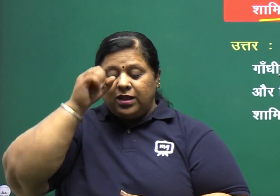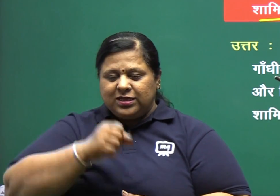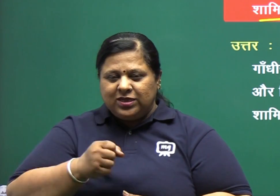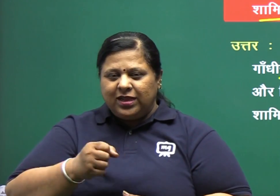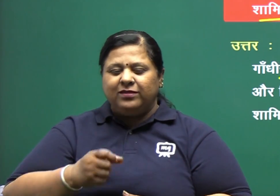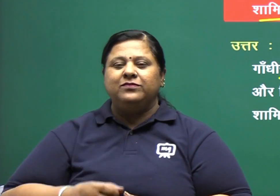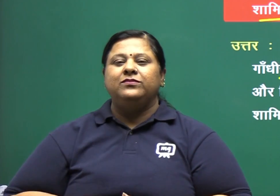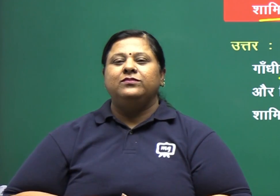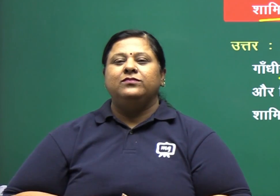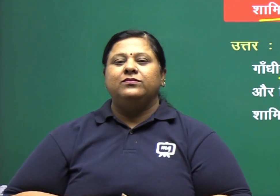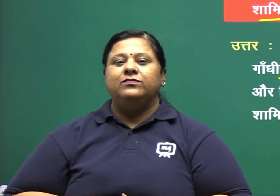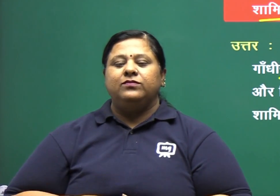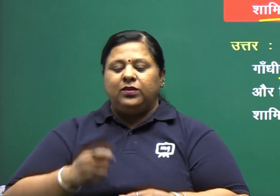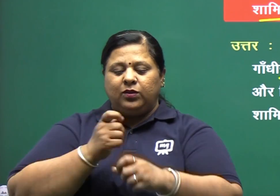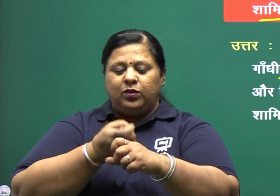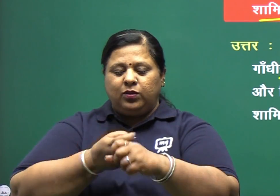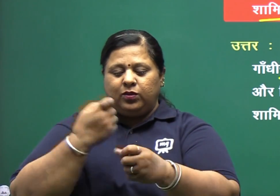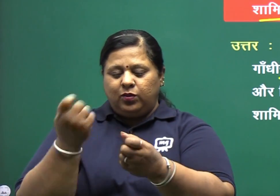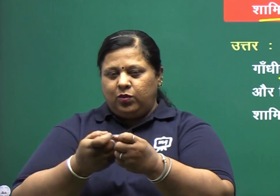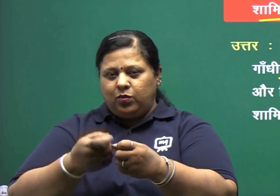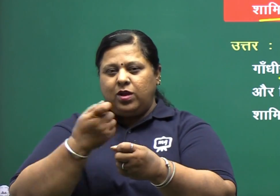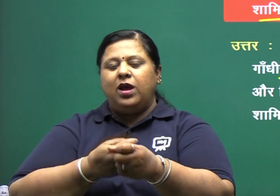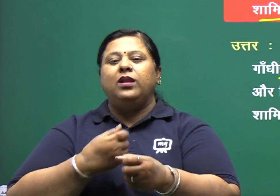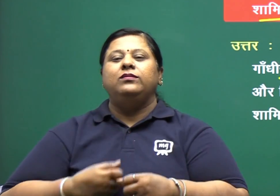ने लुहार,